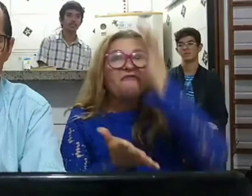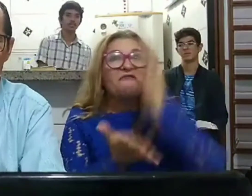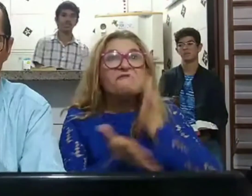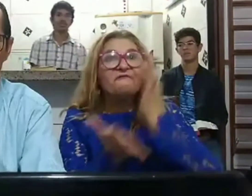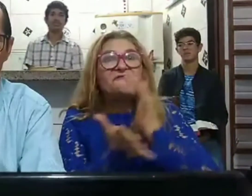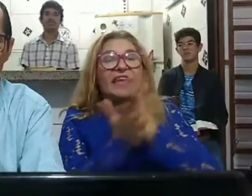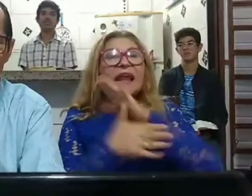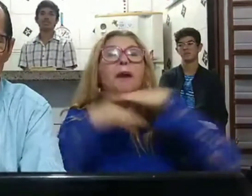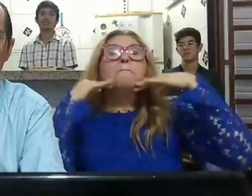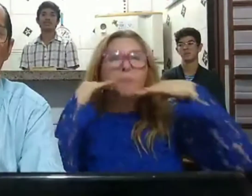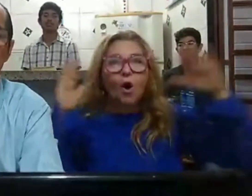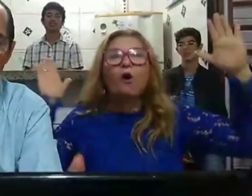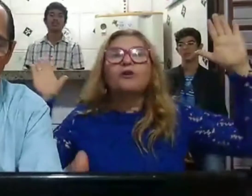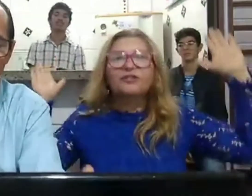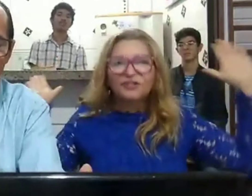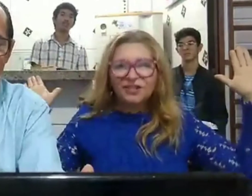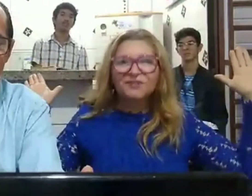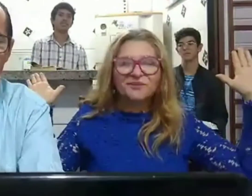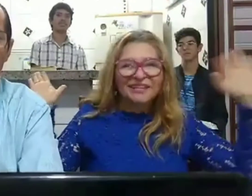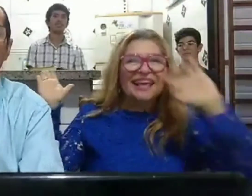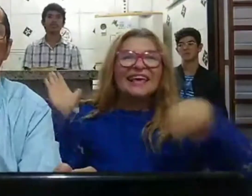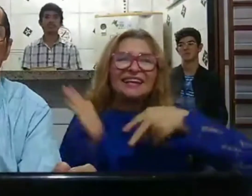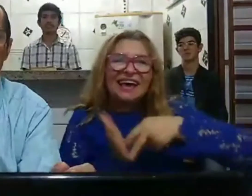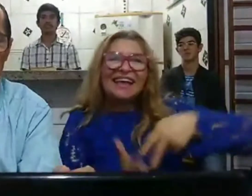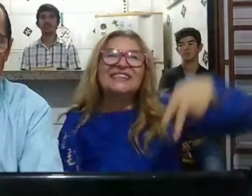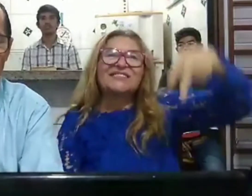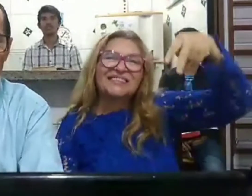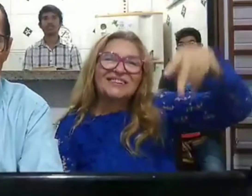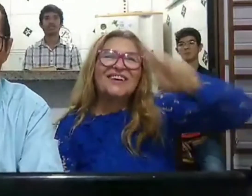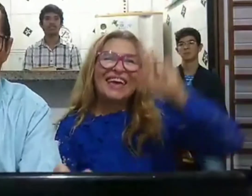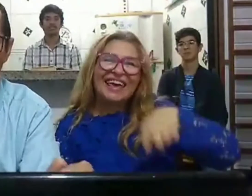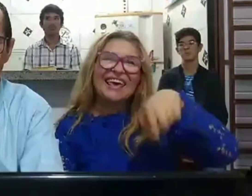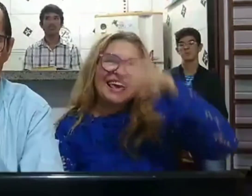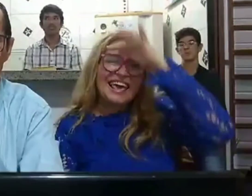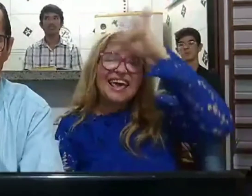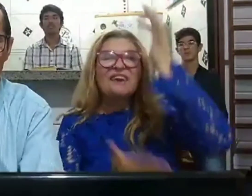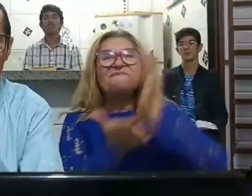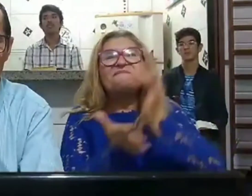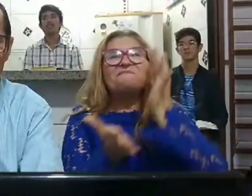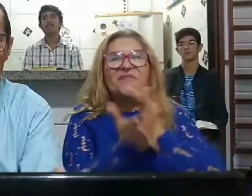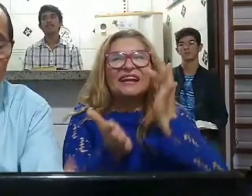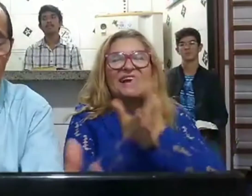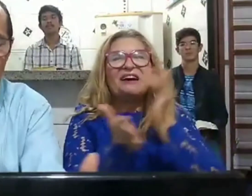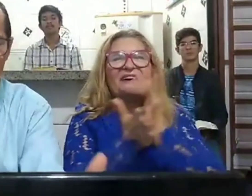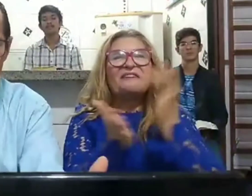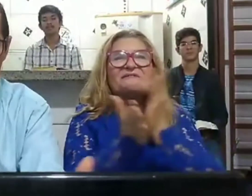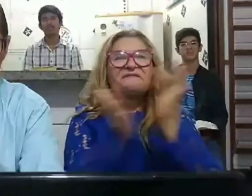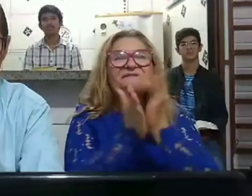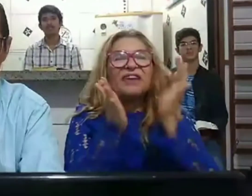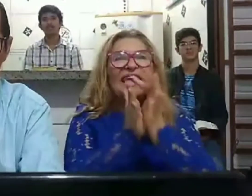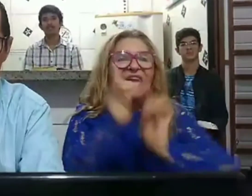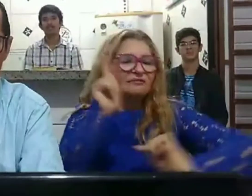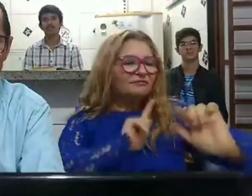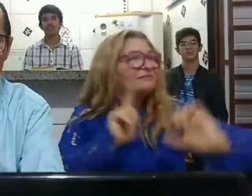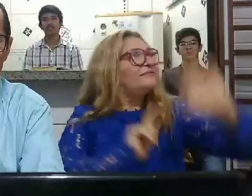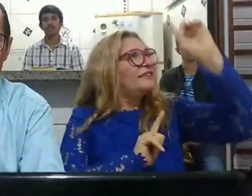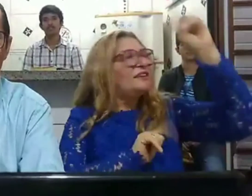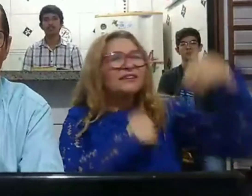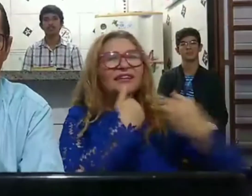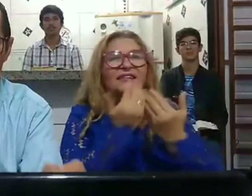que Jesus fez para salvar. É pela fé na obra... que obra é essa? É a pergunta